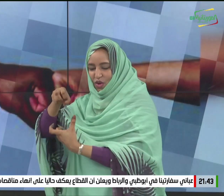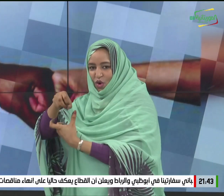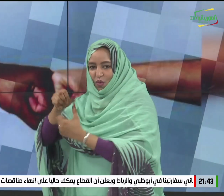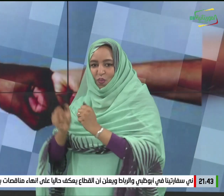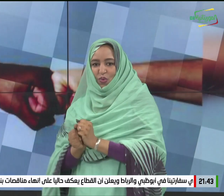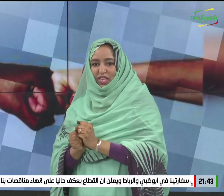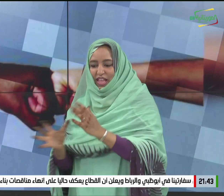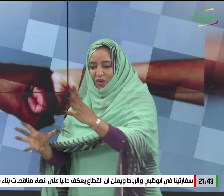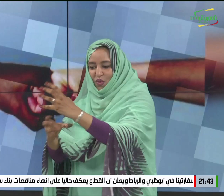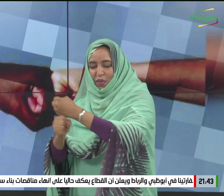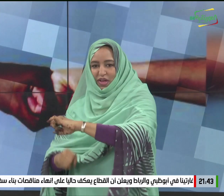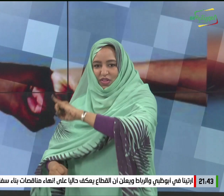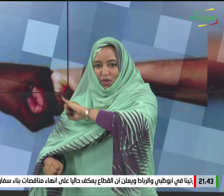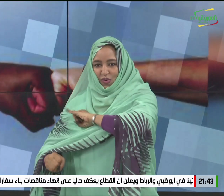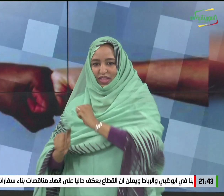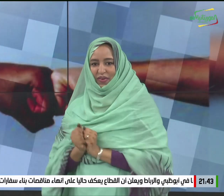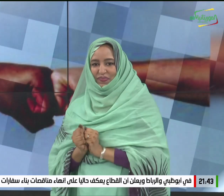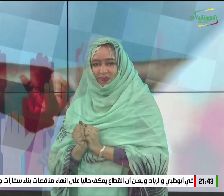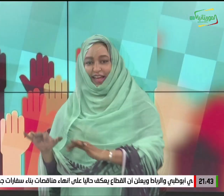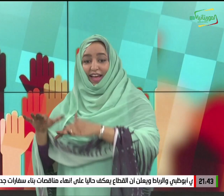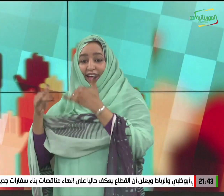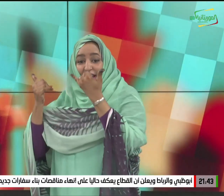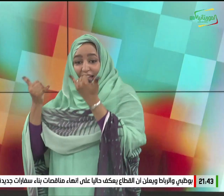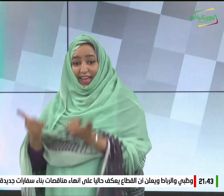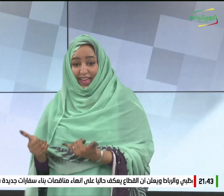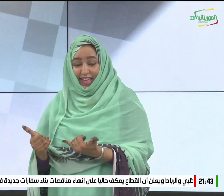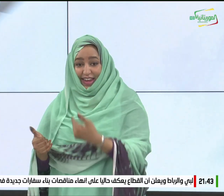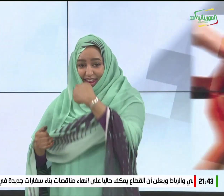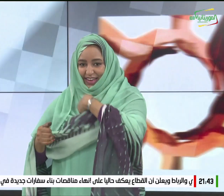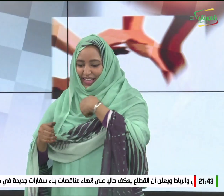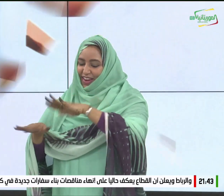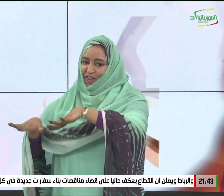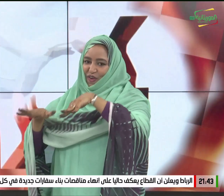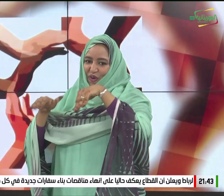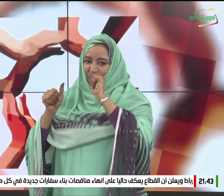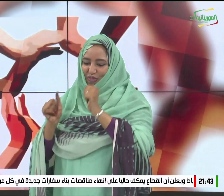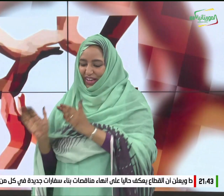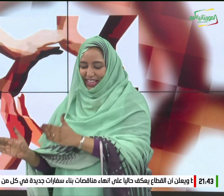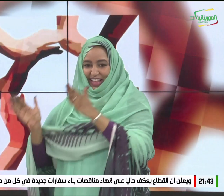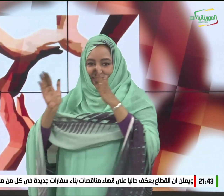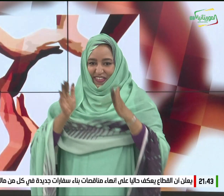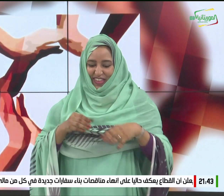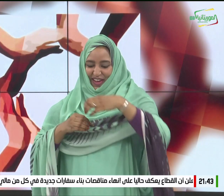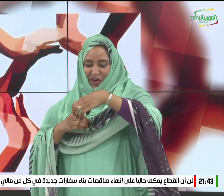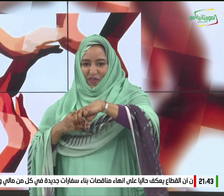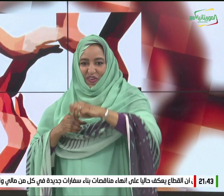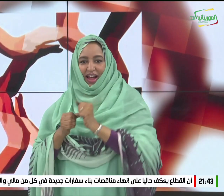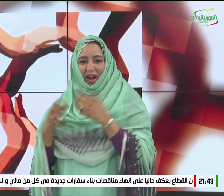المكتسبات التي تم تحقيقها. الآن سنترككم مشاهدينا الكرام مع الفقرة